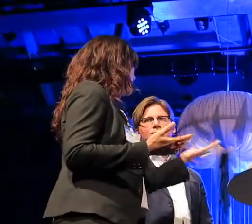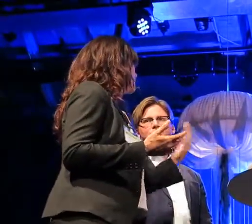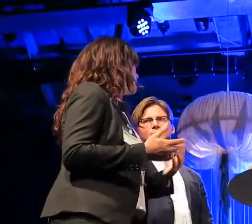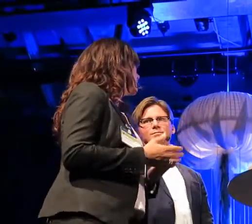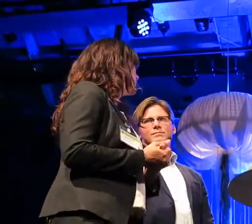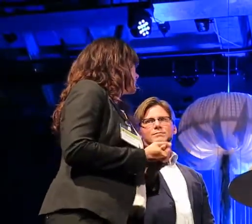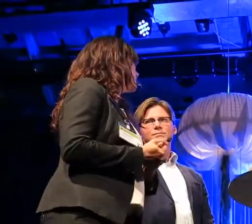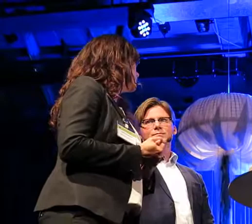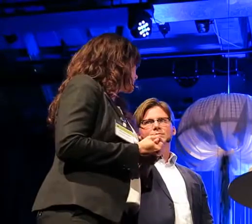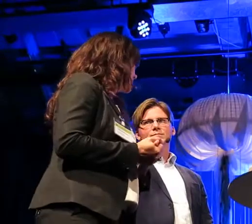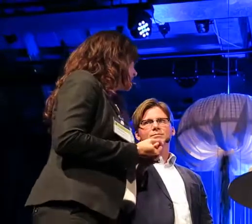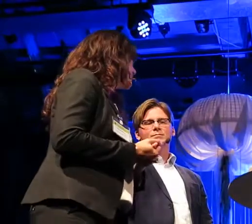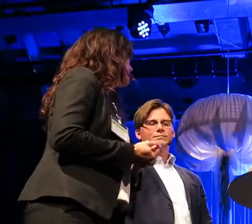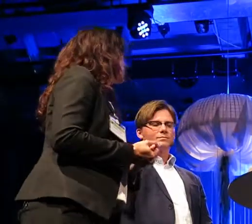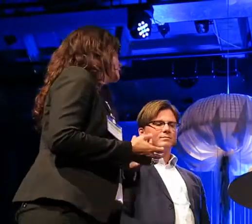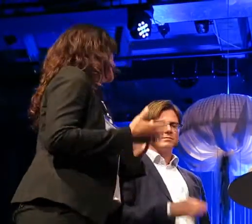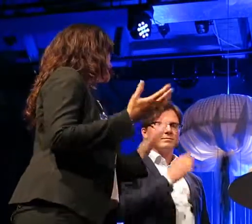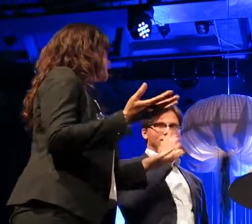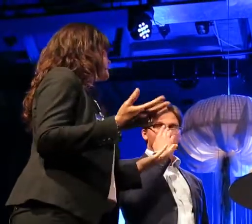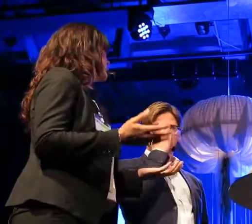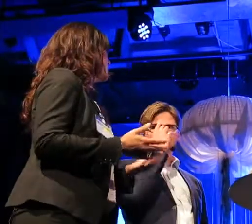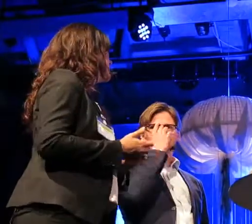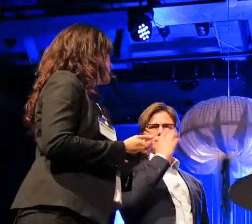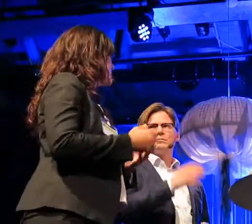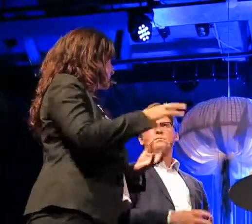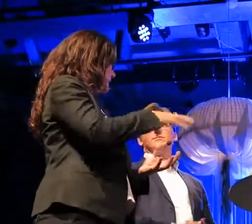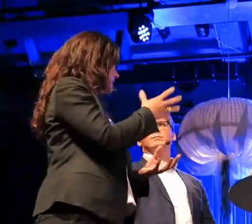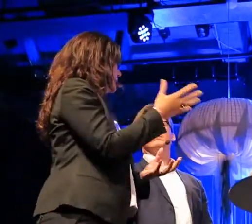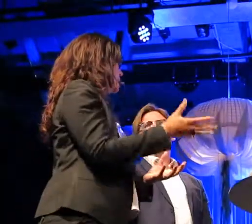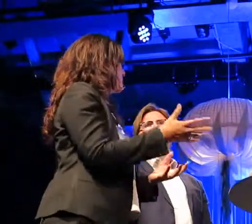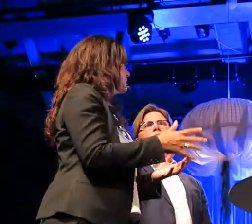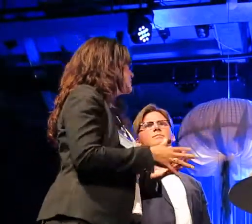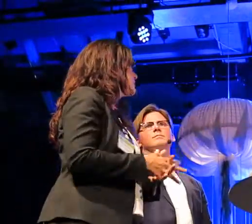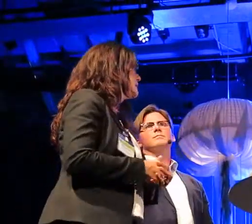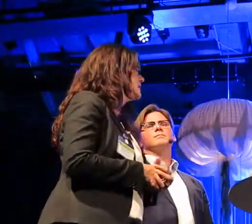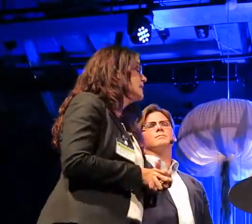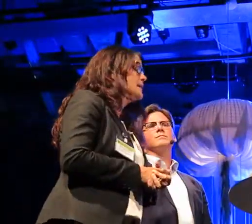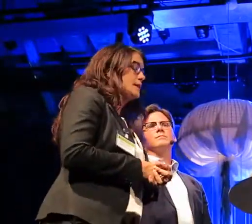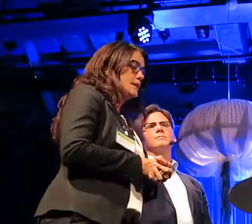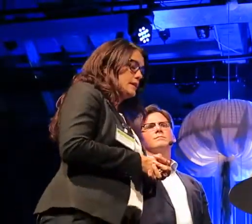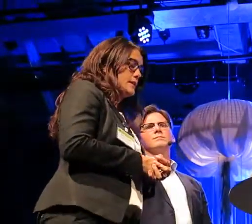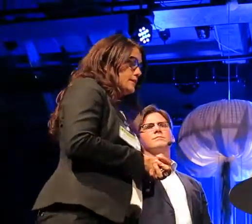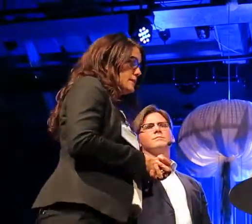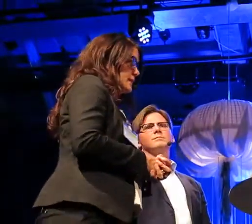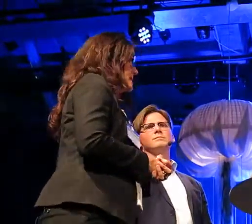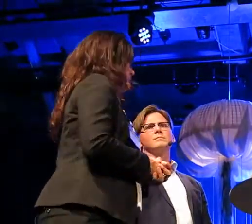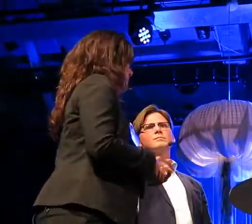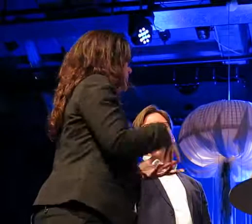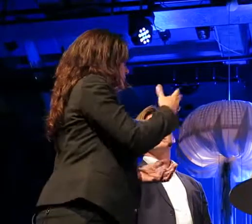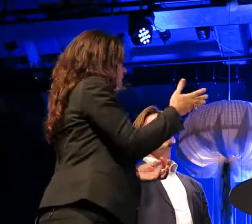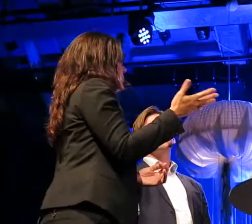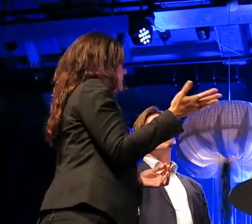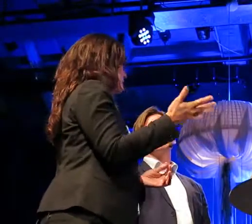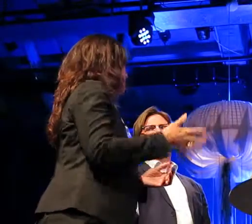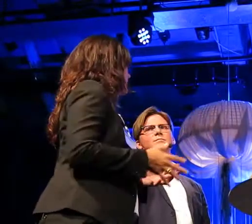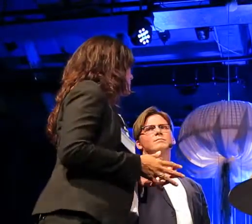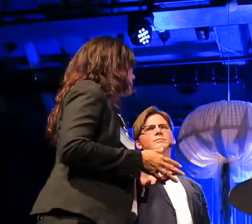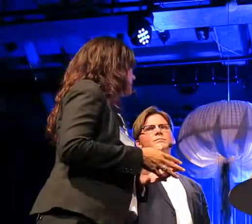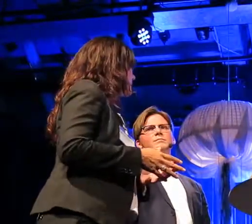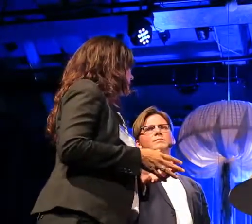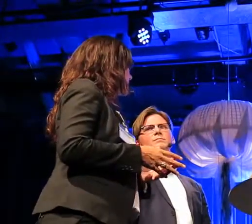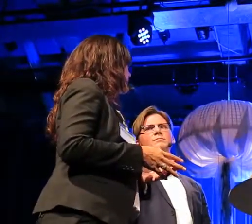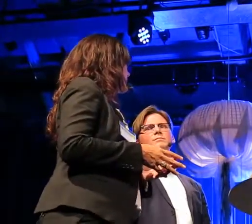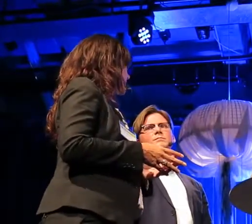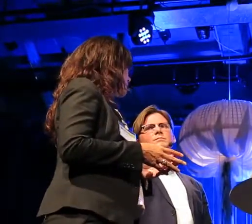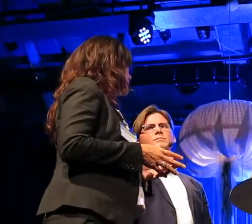sänkt moms på återvunnet material till exempel, det är ju en jättebra idé som kan hjälpa till att styra. Till exempel, mycket av de andra sakerna